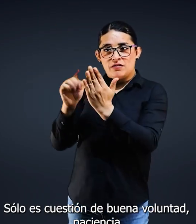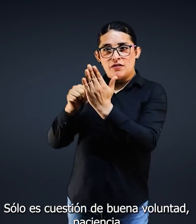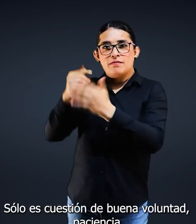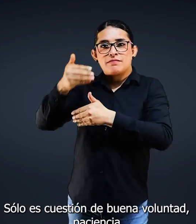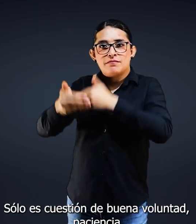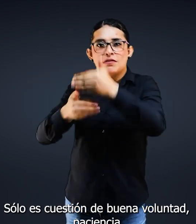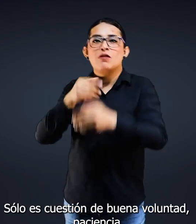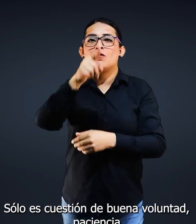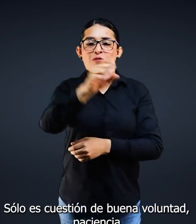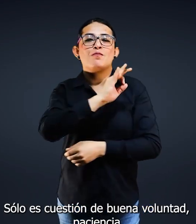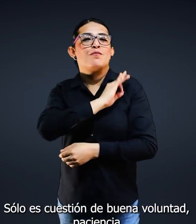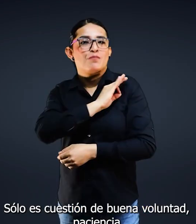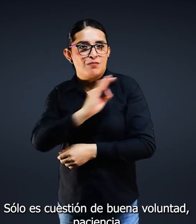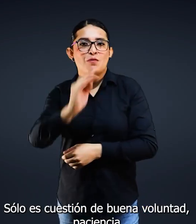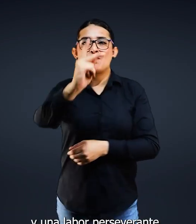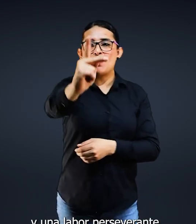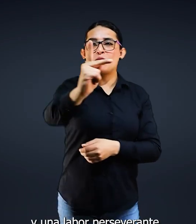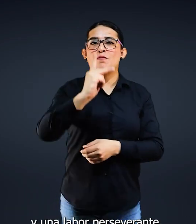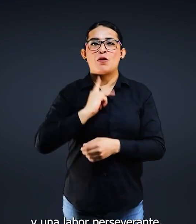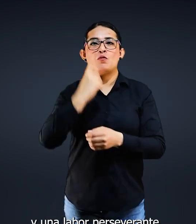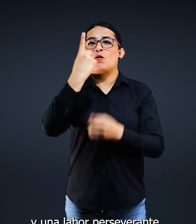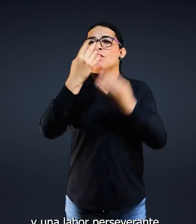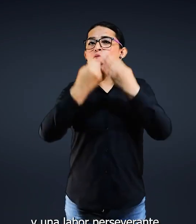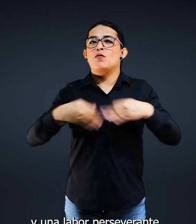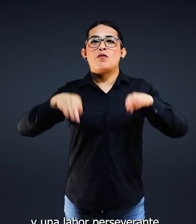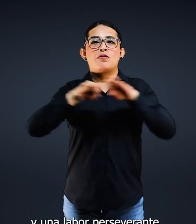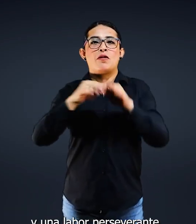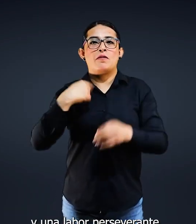de buena voluntad, paciencia y una labor perseverante.